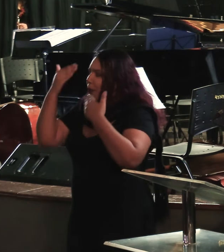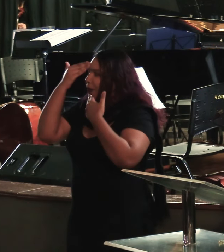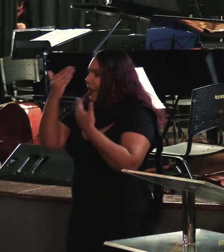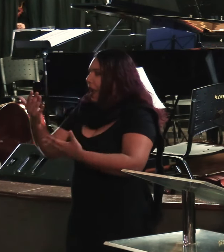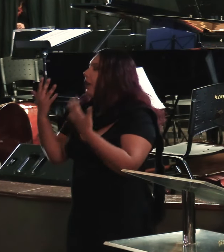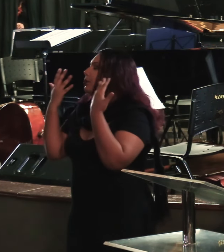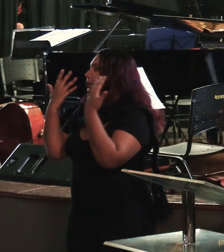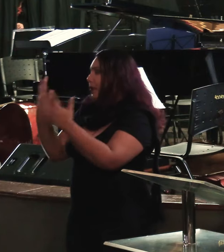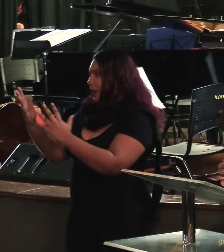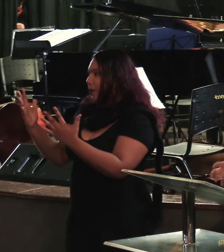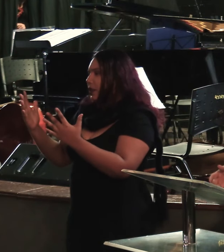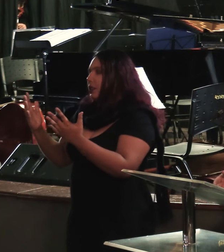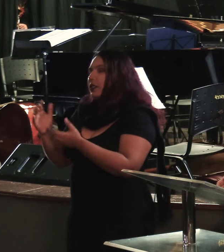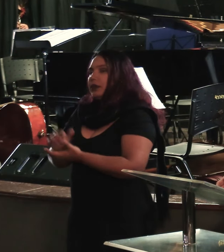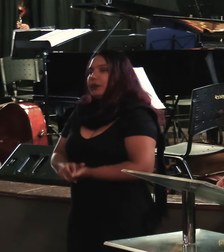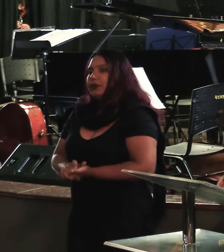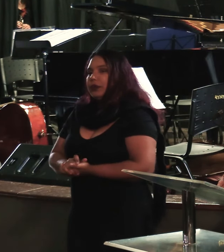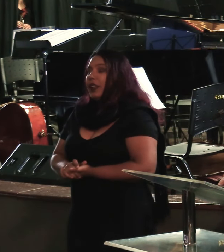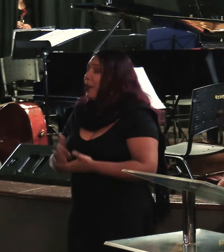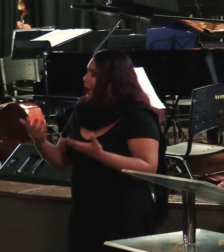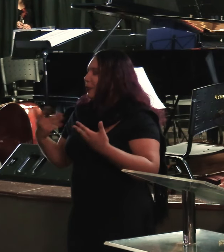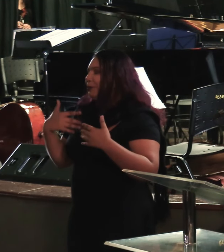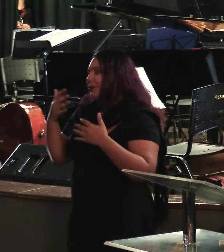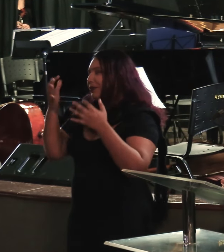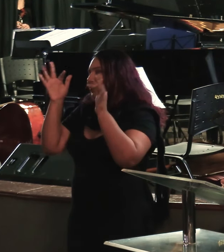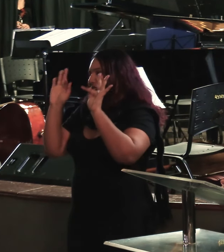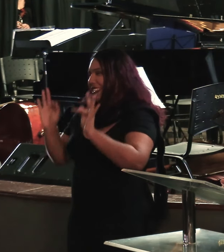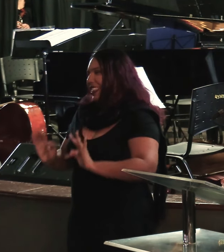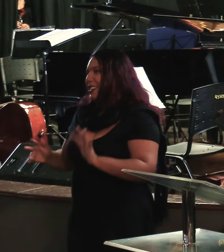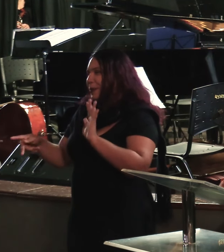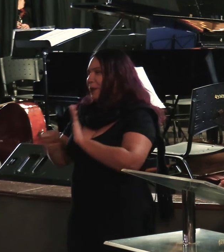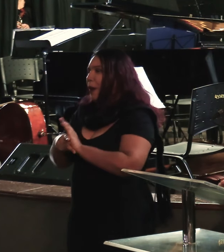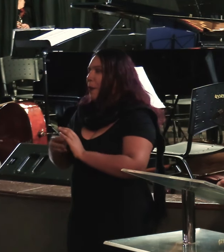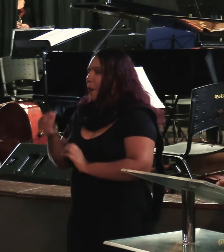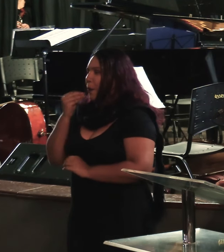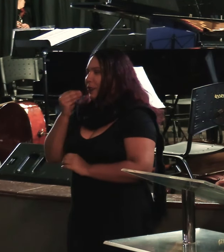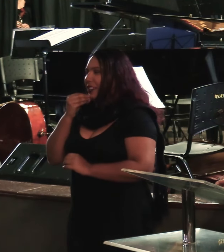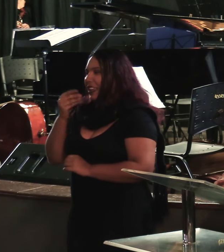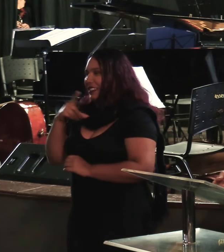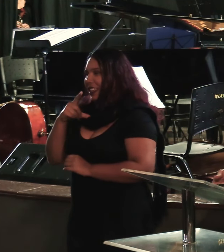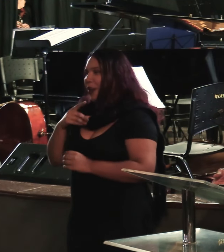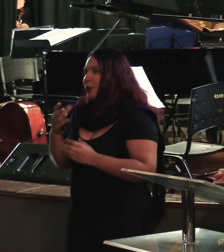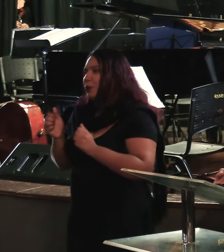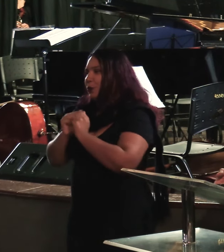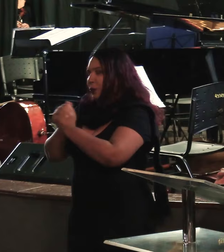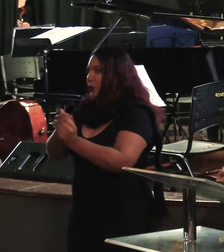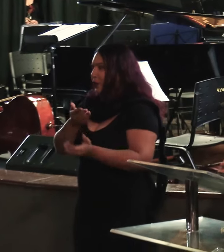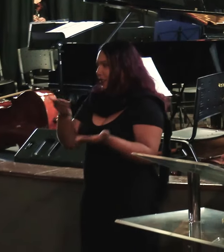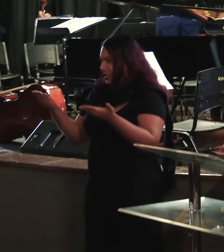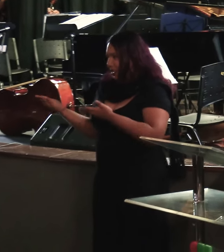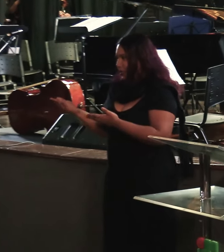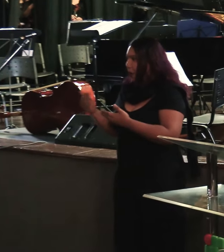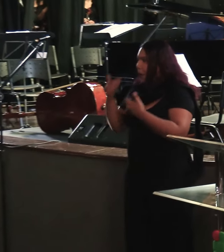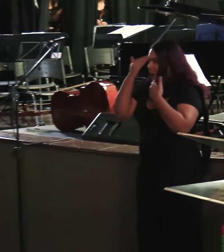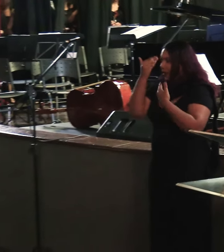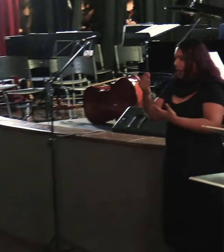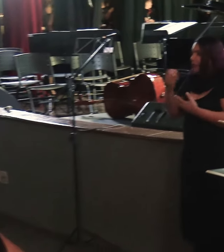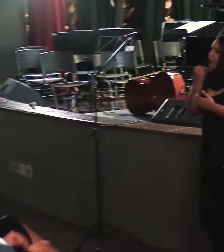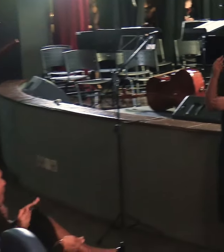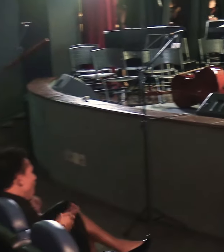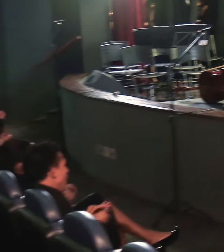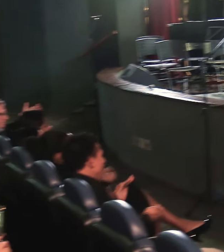obrigado, parabéns e muito feliz por essa oportunidade de estar aqui com vocês. Tá? Muito obrigado, boa noite.